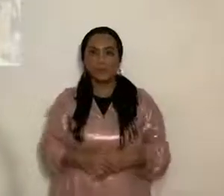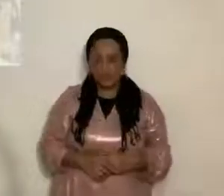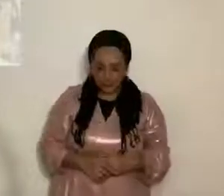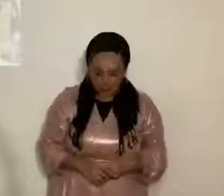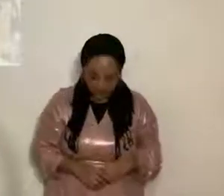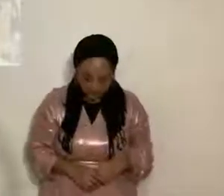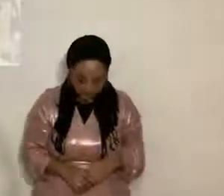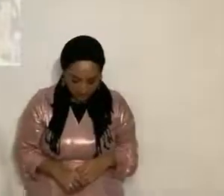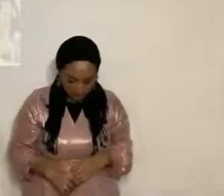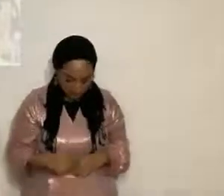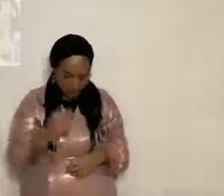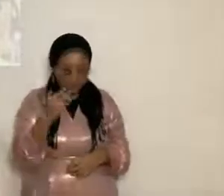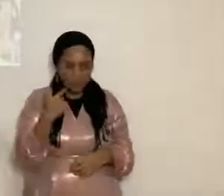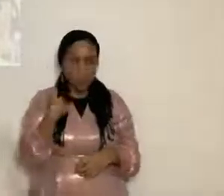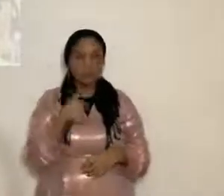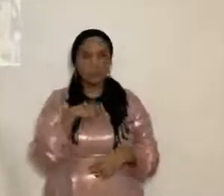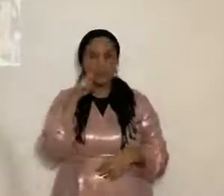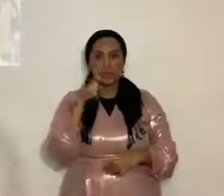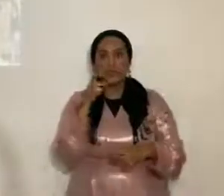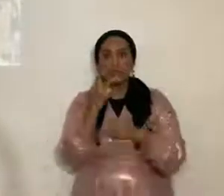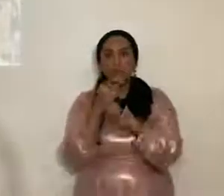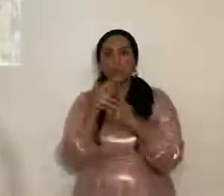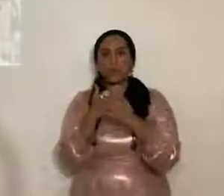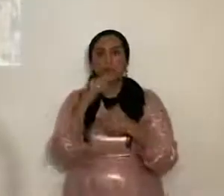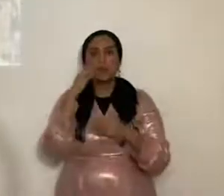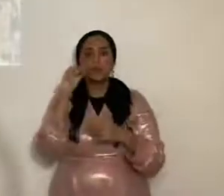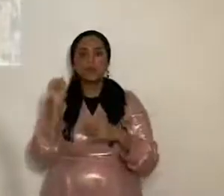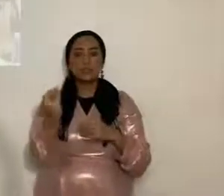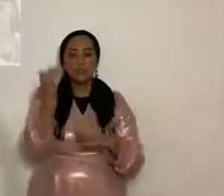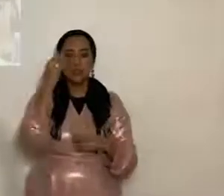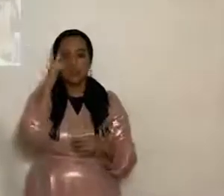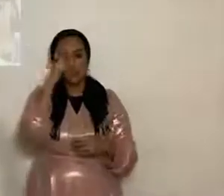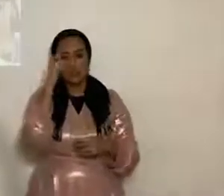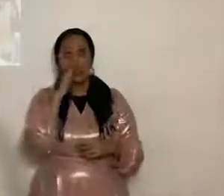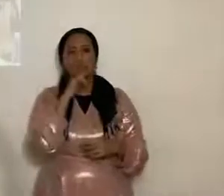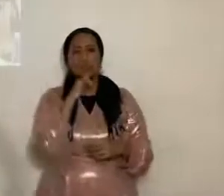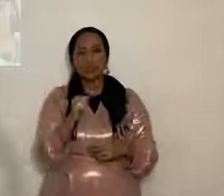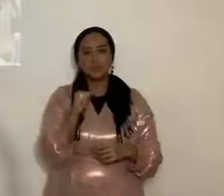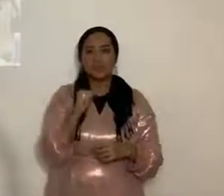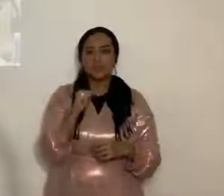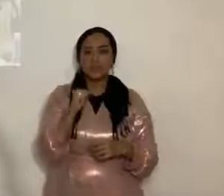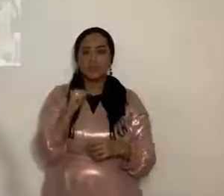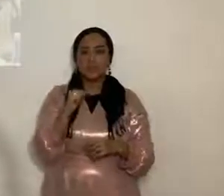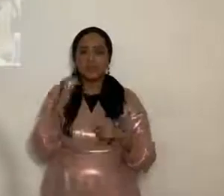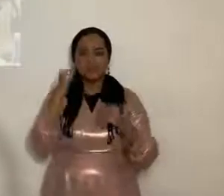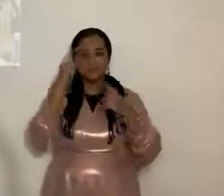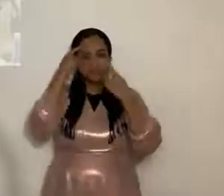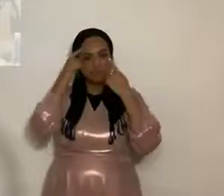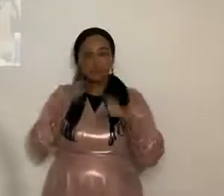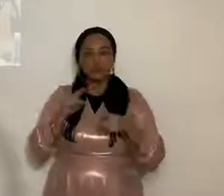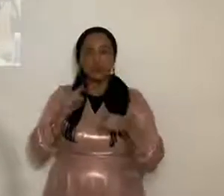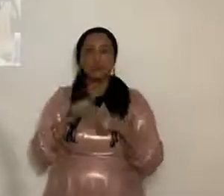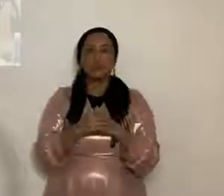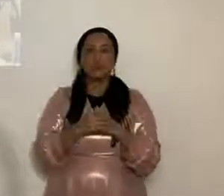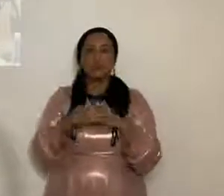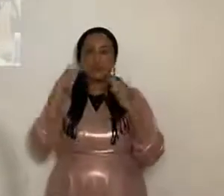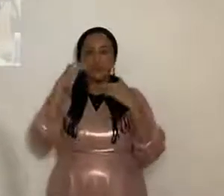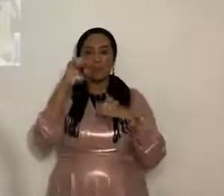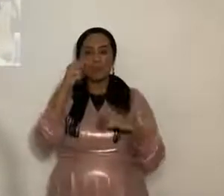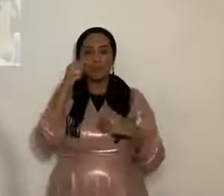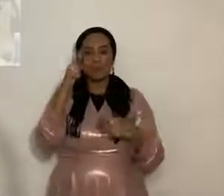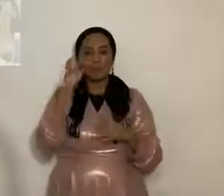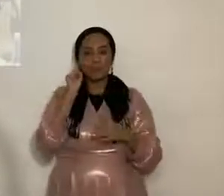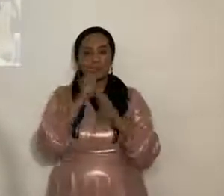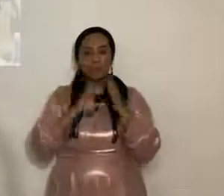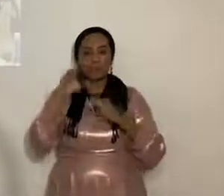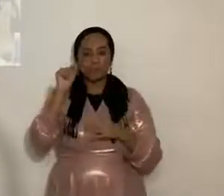qué debemos guardar bien el Shabbat? Porque es un pacto y una señal, y vamos a ver en Éxodo 20,